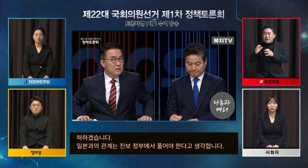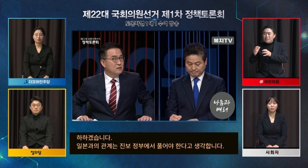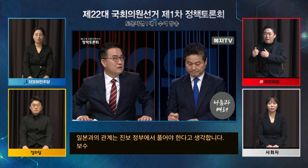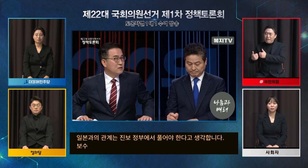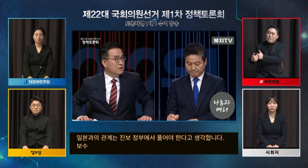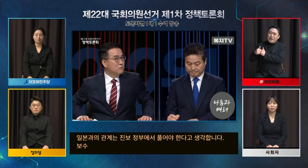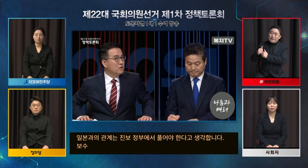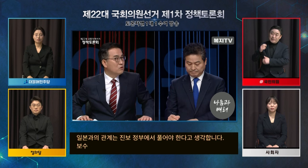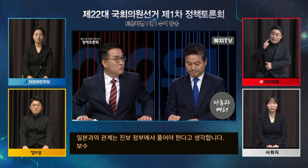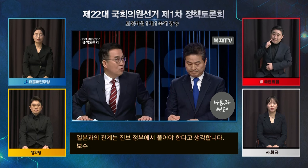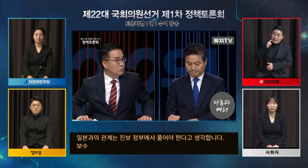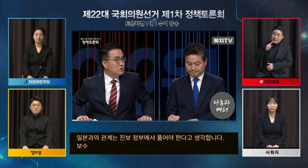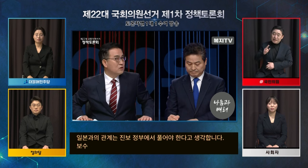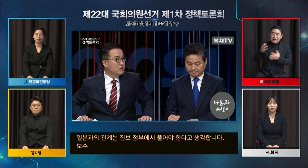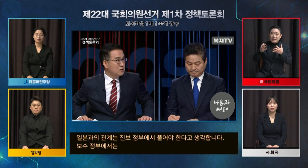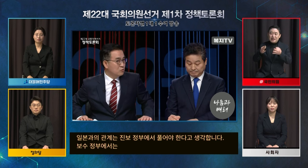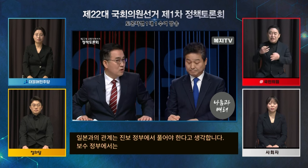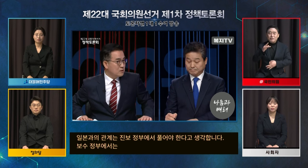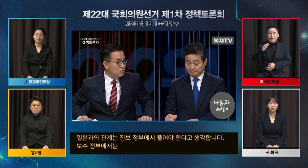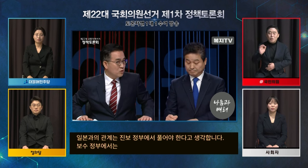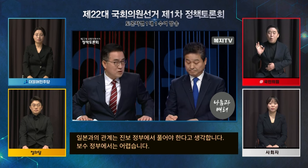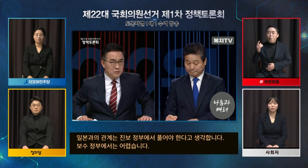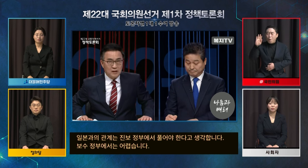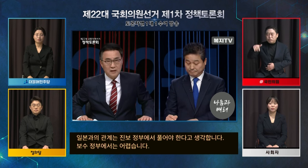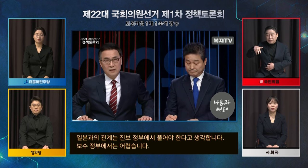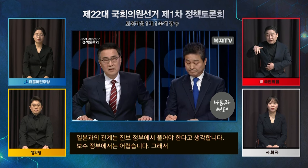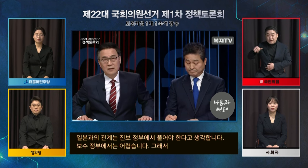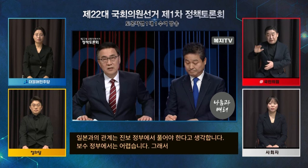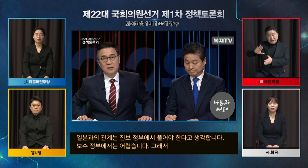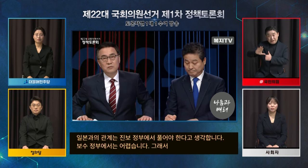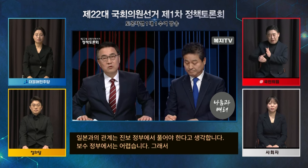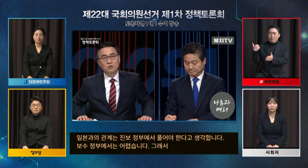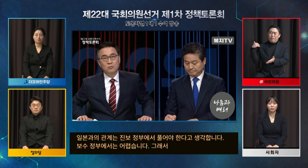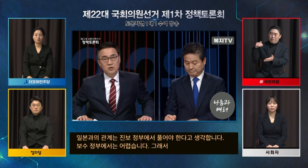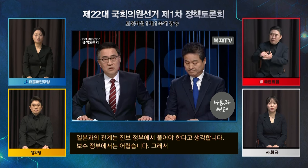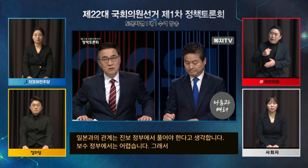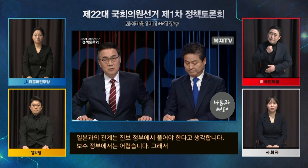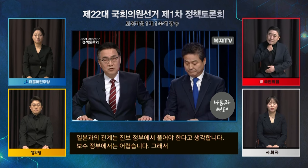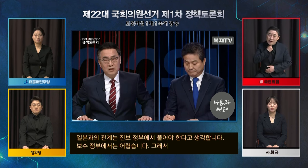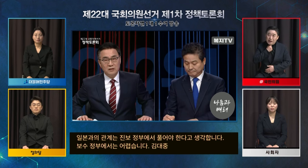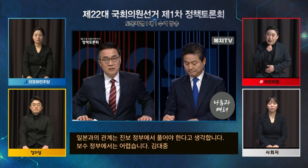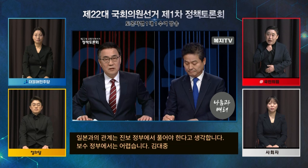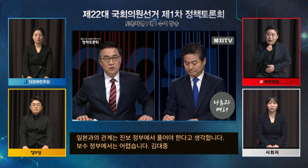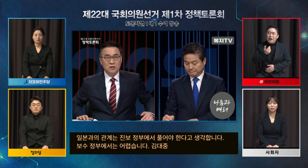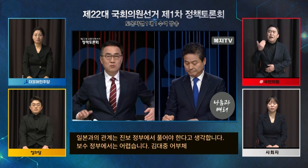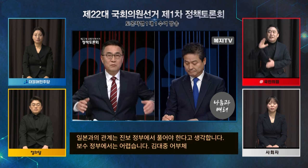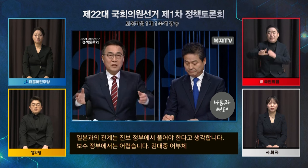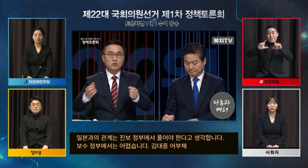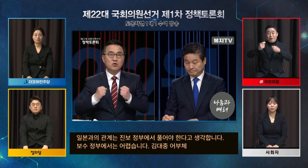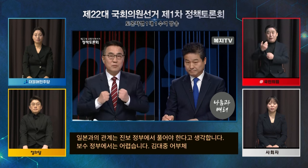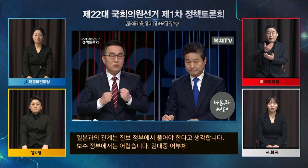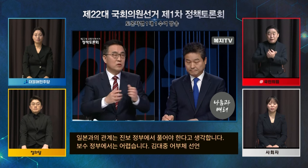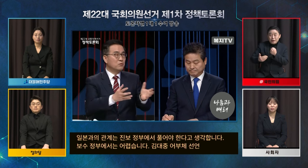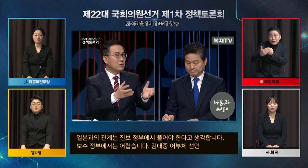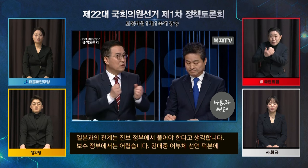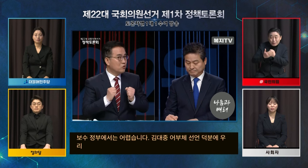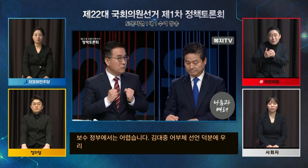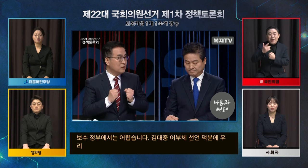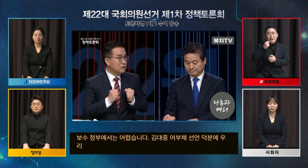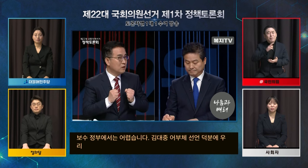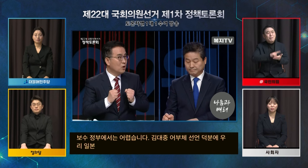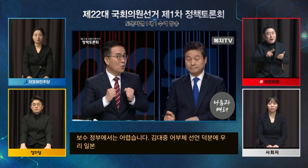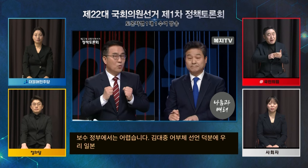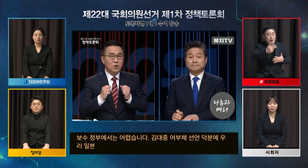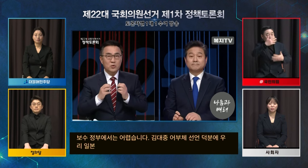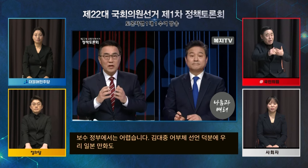저는 그래서 김대중 오부치 선언 시절로 들어갔으면 좋겠습니다. 김대중 오부치 선언 덕분에 그 당시에 우리 일본 만화도 수입하고 일본의 영화도